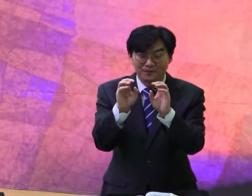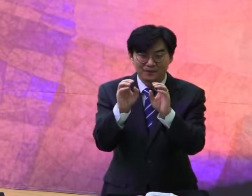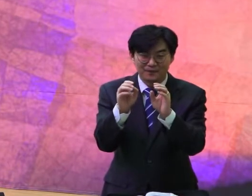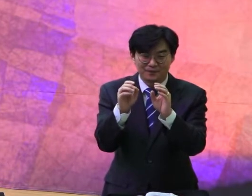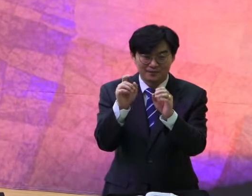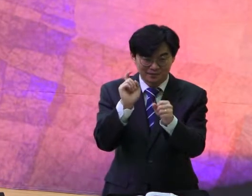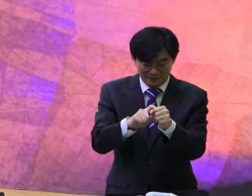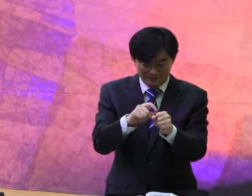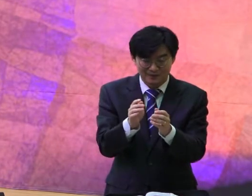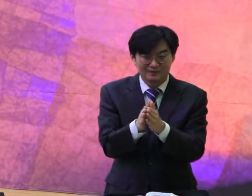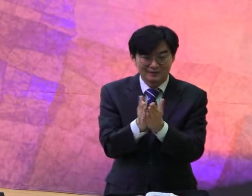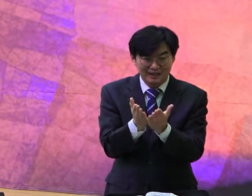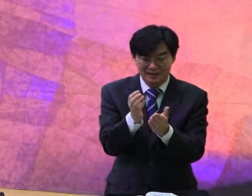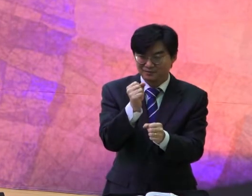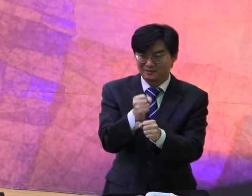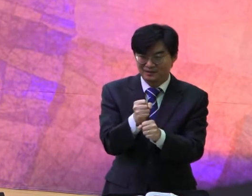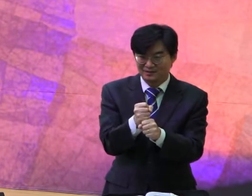대한 글이 있습니다.